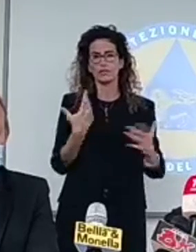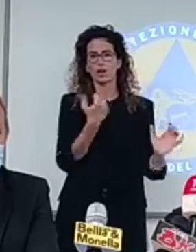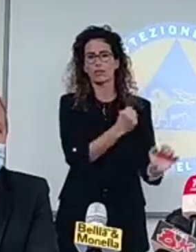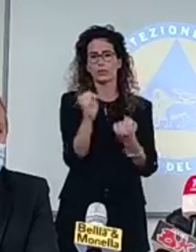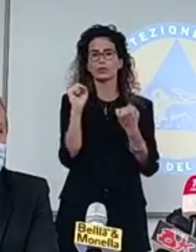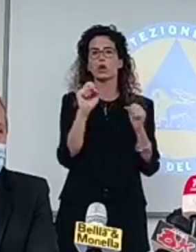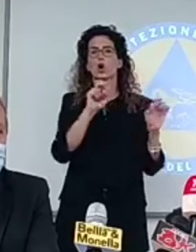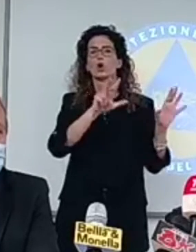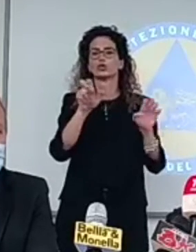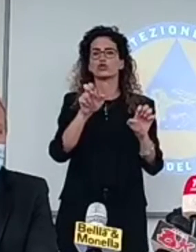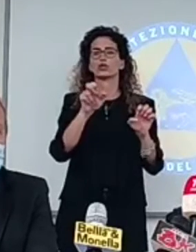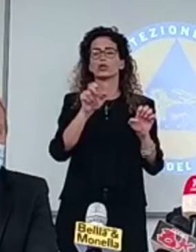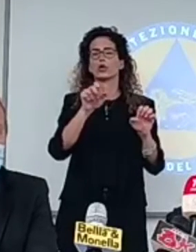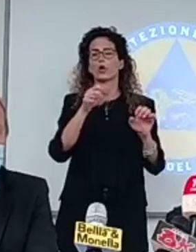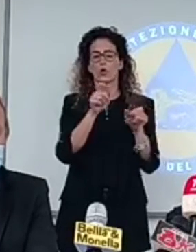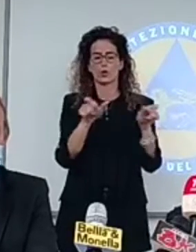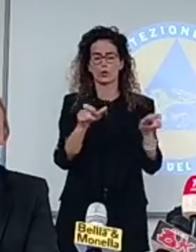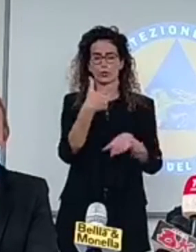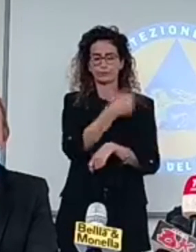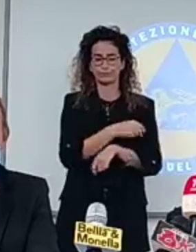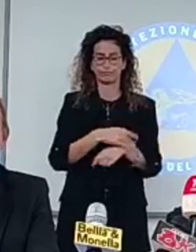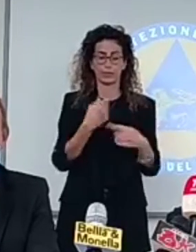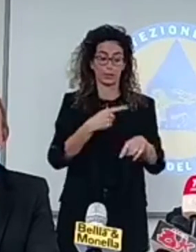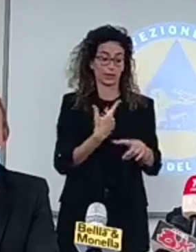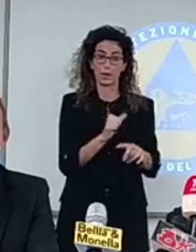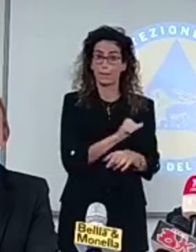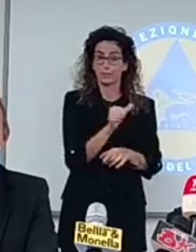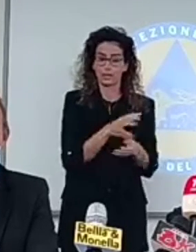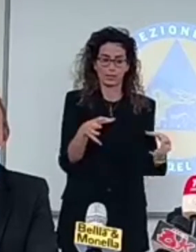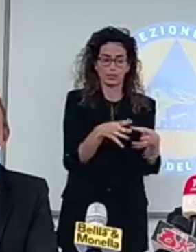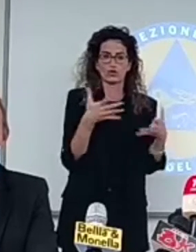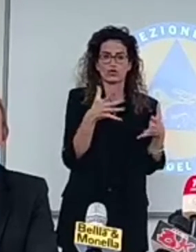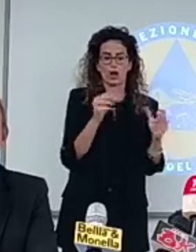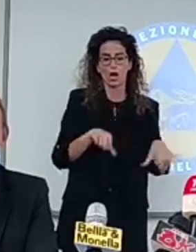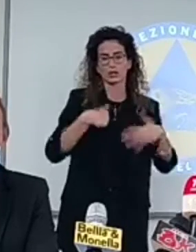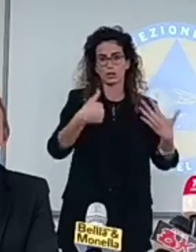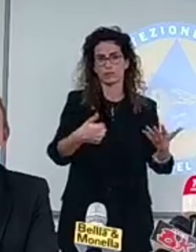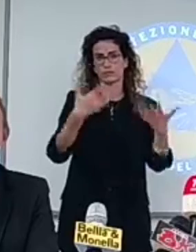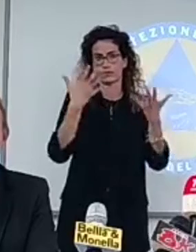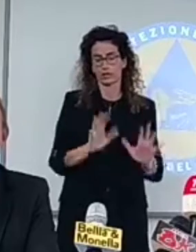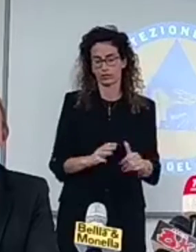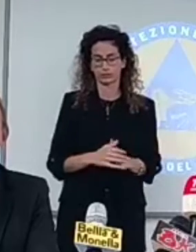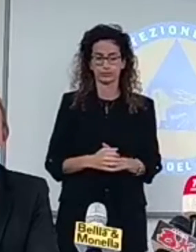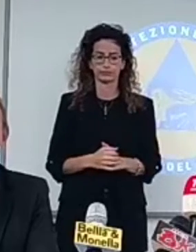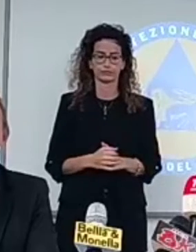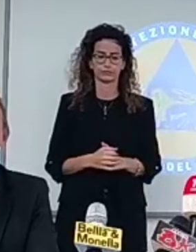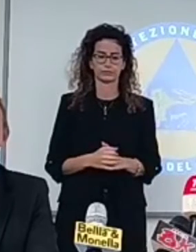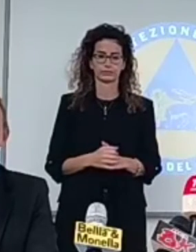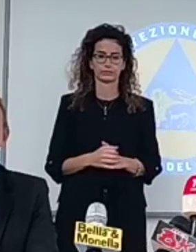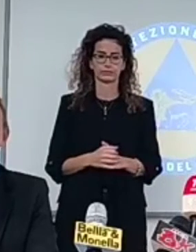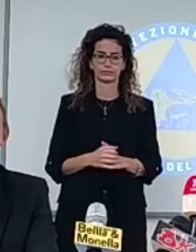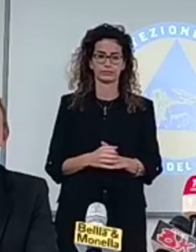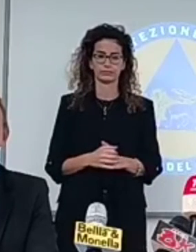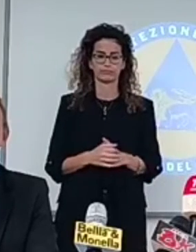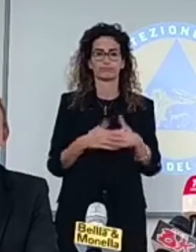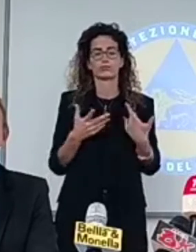dall'ansa non sarebbero mancate le incursioni anche sotto casa del presidente della regione con tanto di filmati